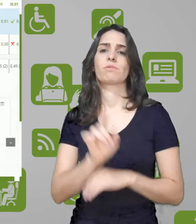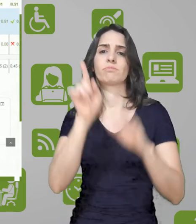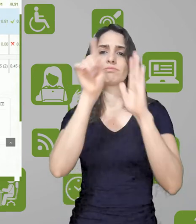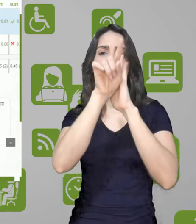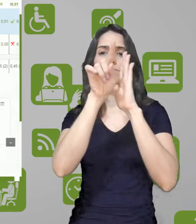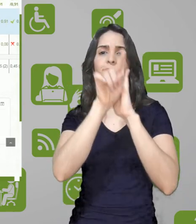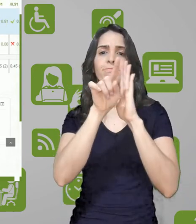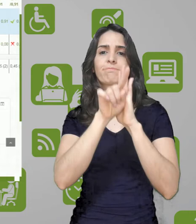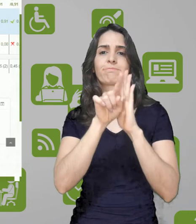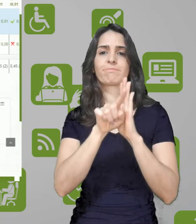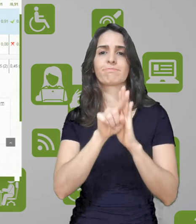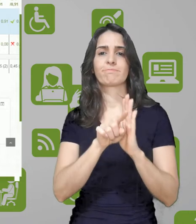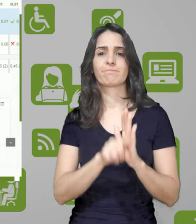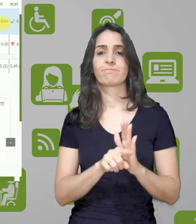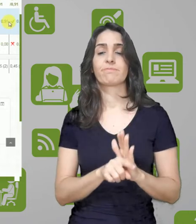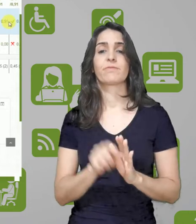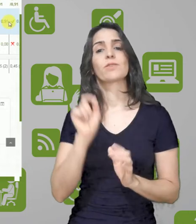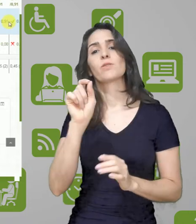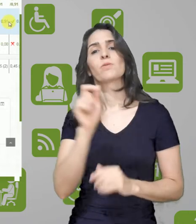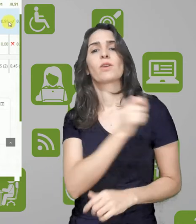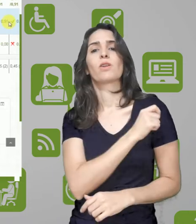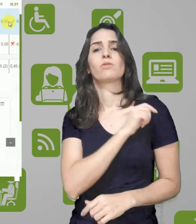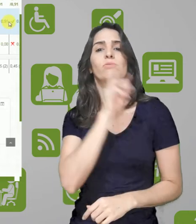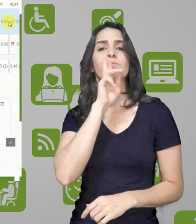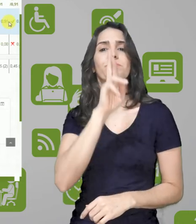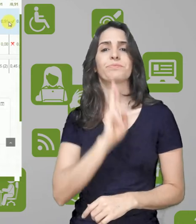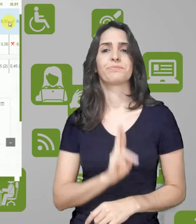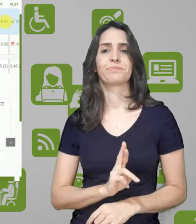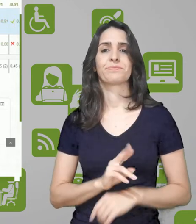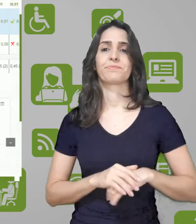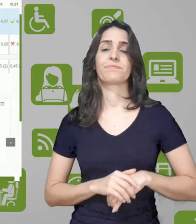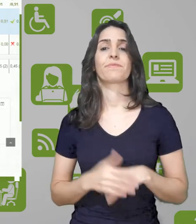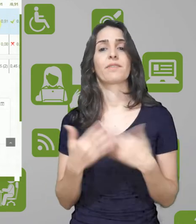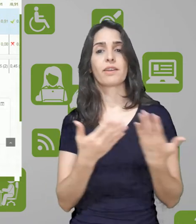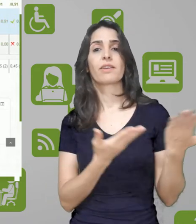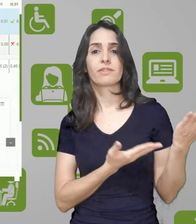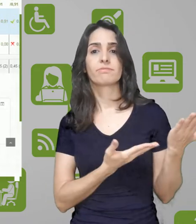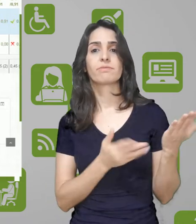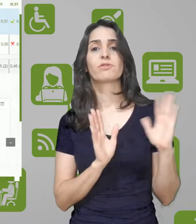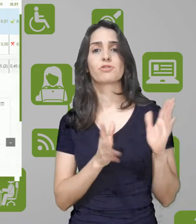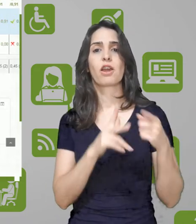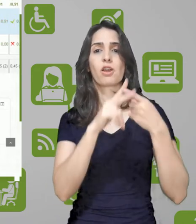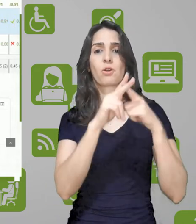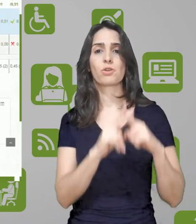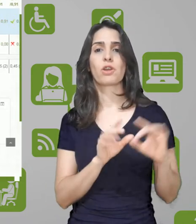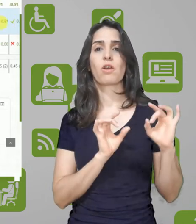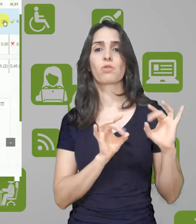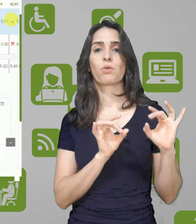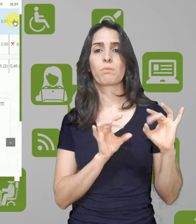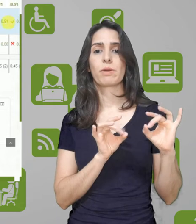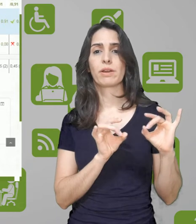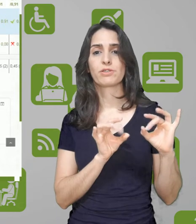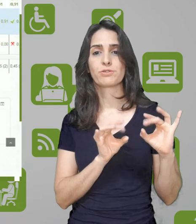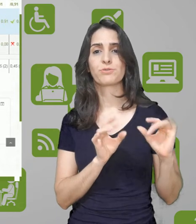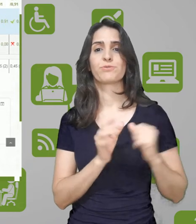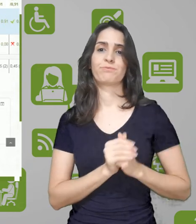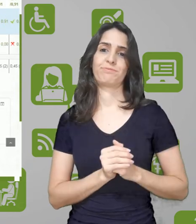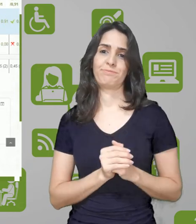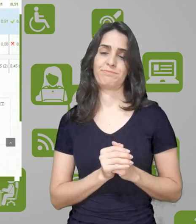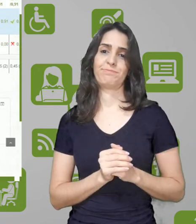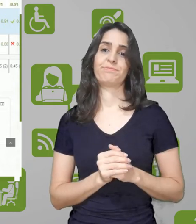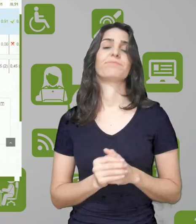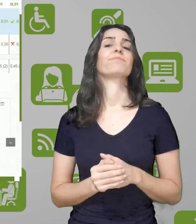das questões e o que o aluno fez Tá certo então essas questões aqui já foram corrigidas automaticamente